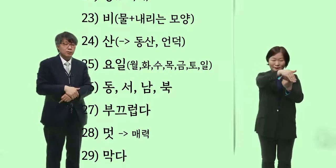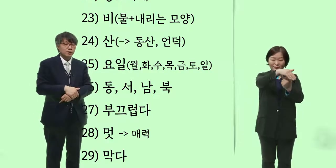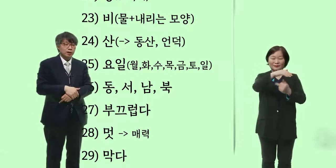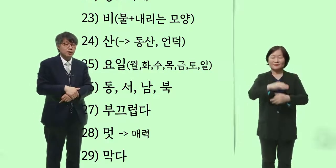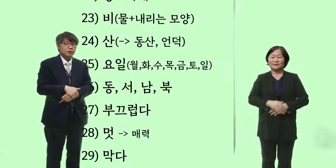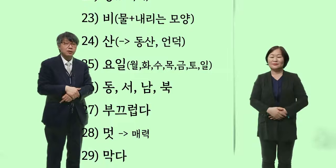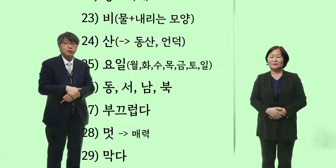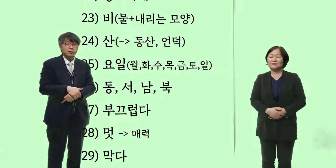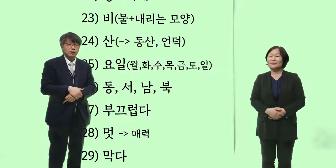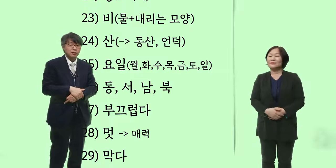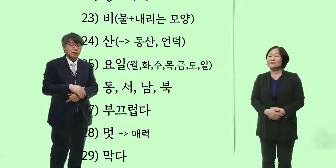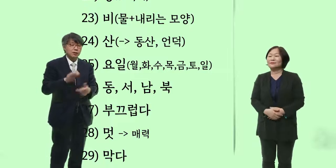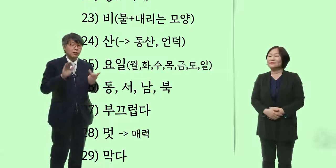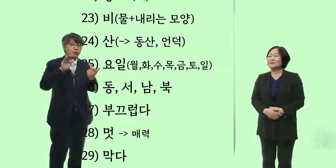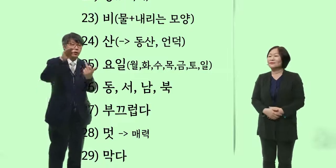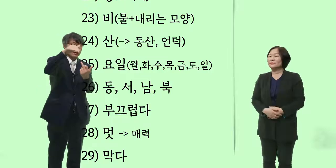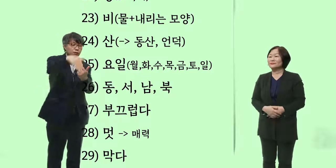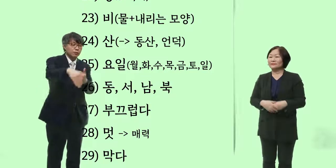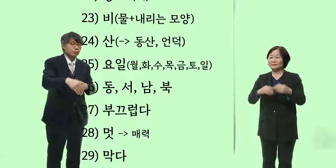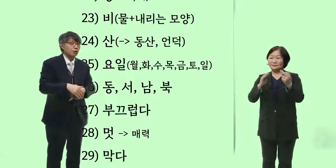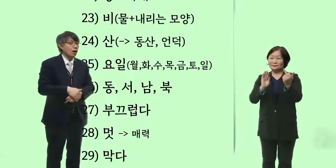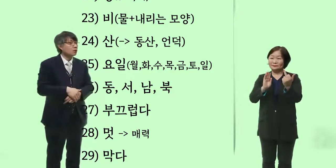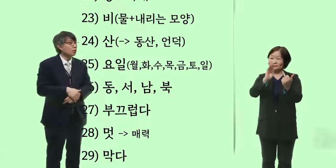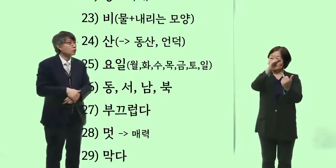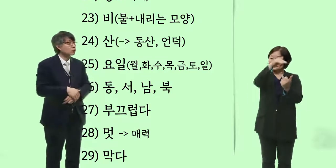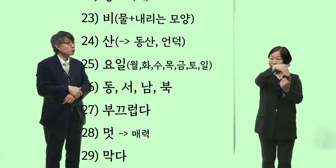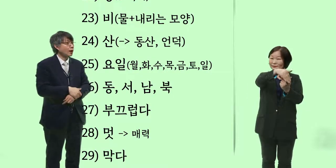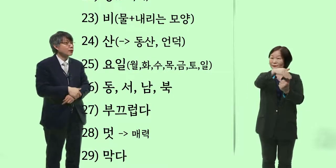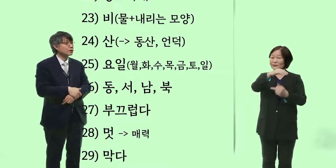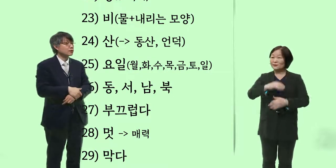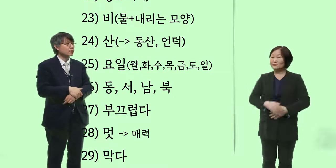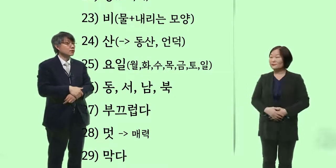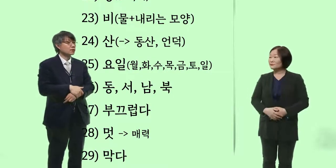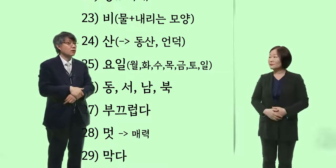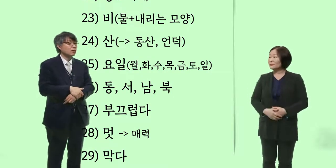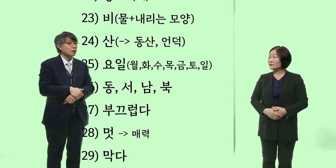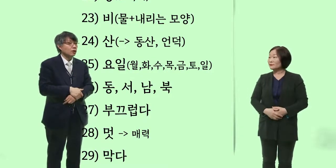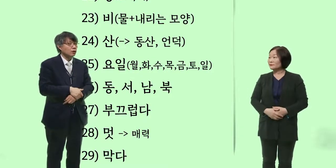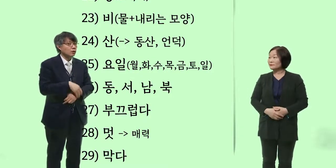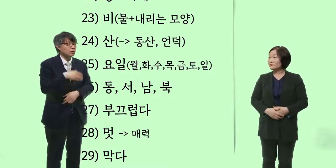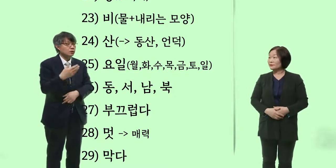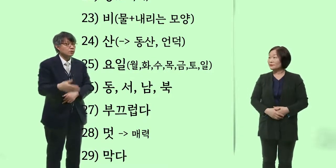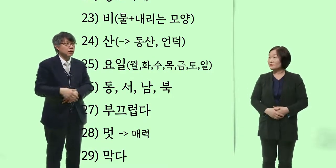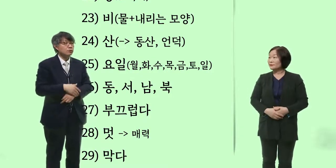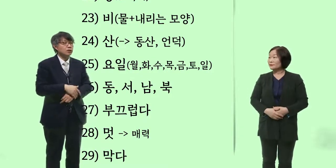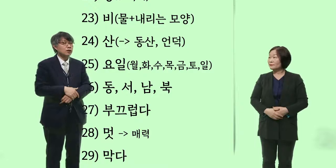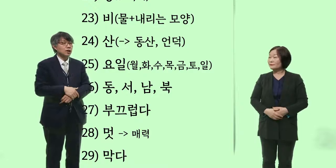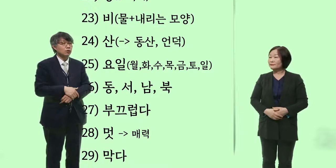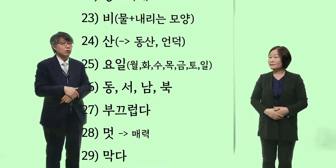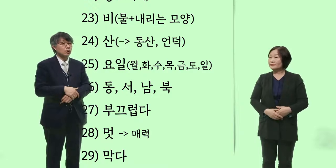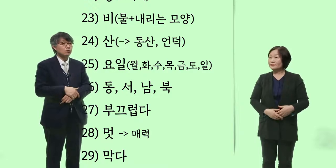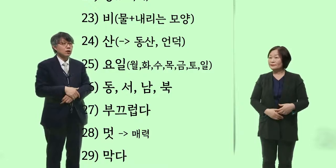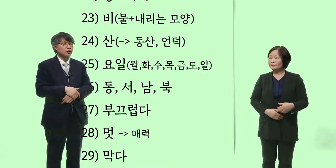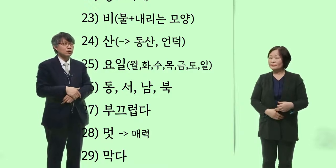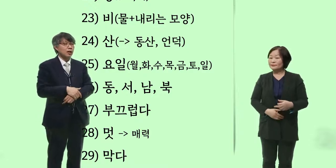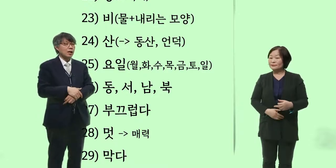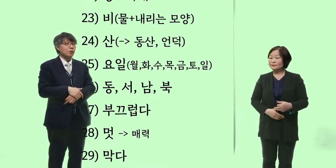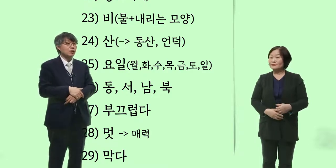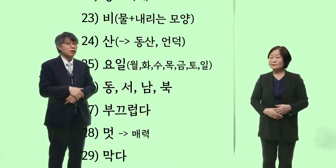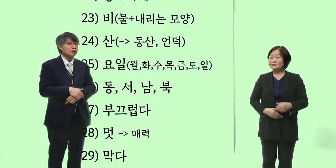표현합니다. 언덕. 뭐 요즘 많이 지금 사순절 기간이고 고난 주간이라서 갈보리 언덕